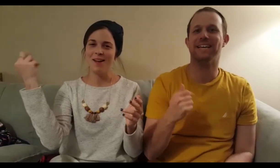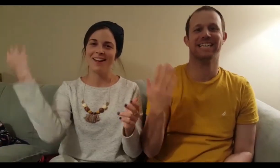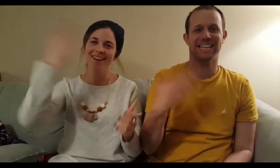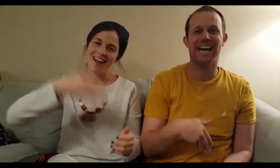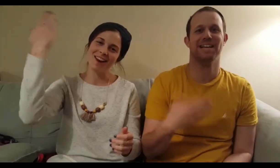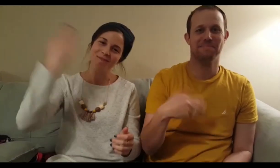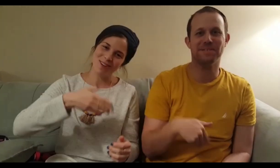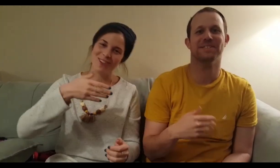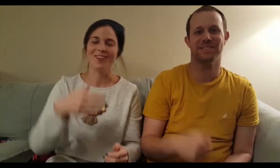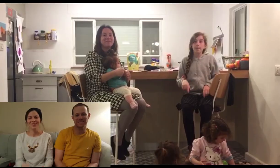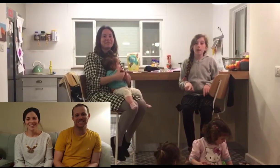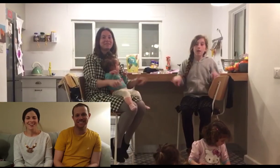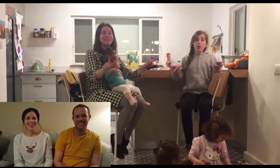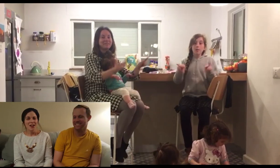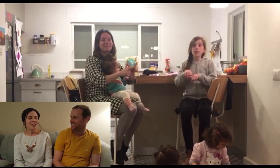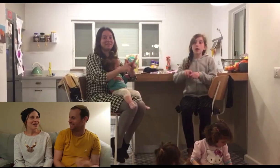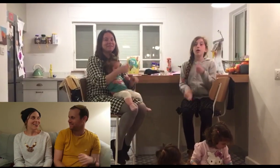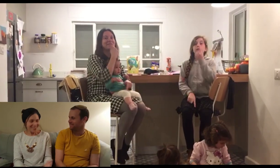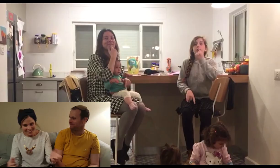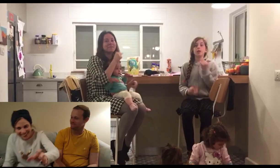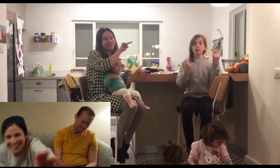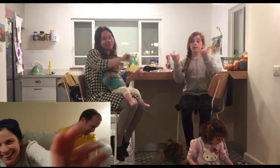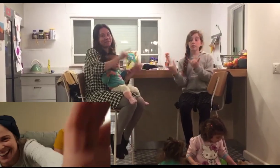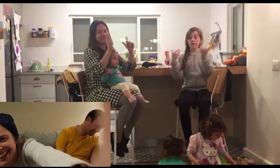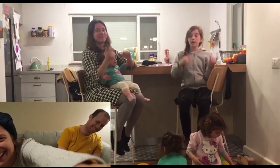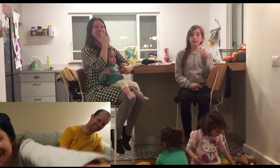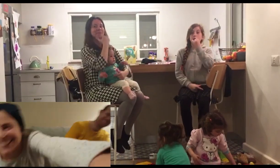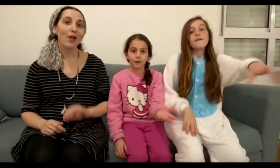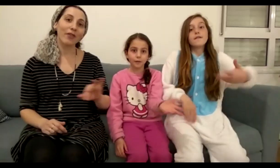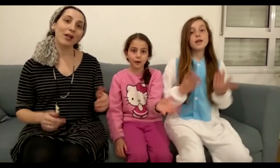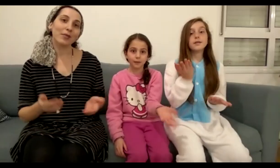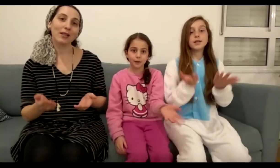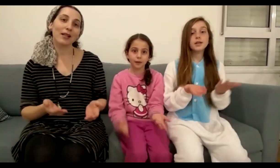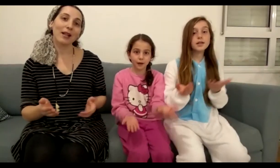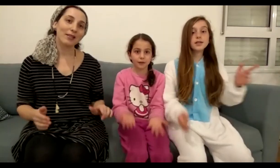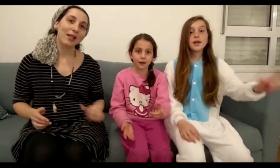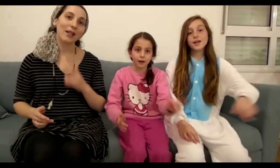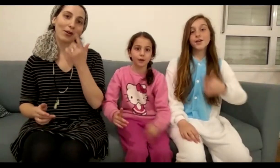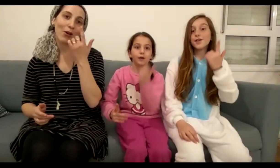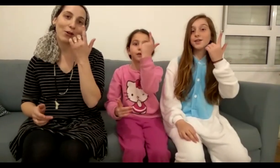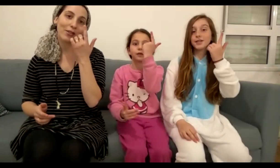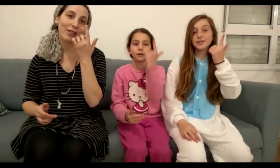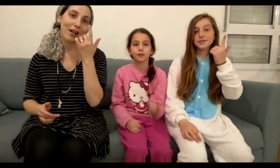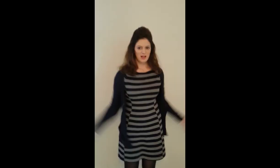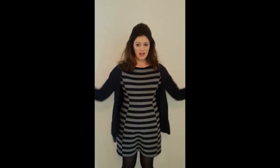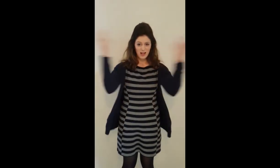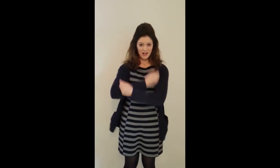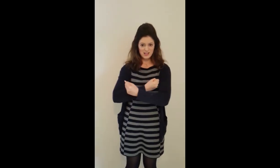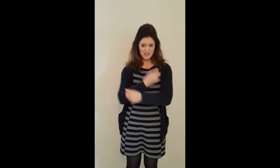מגיעה לתור כמו הדבר שאת מביאה בתור ואם תתני לזה לקרות הלילה זה